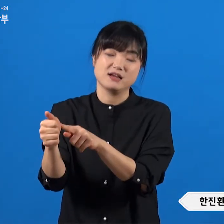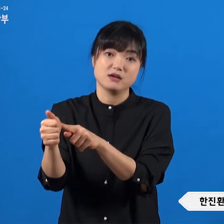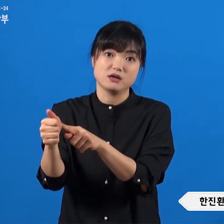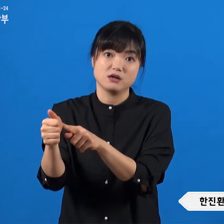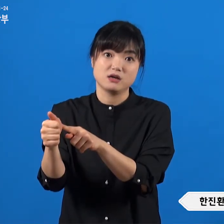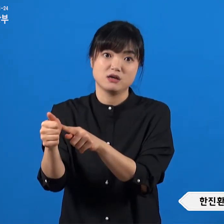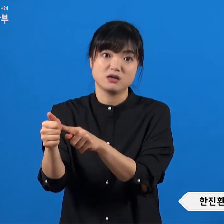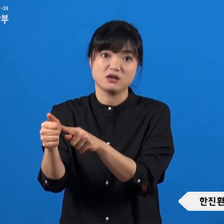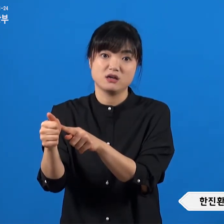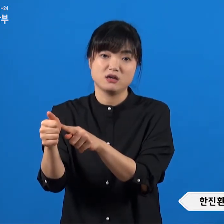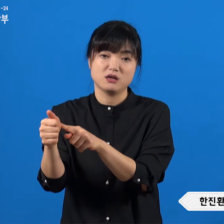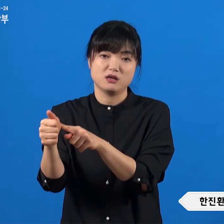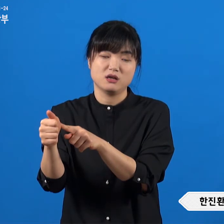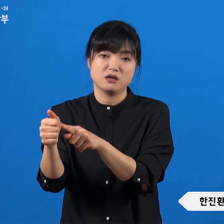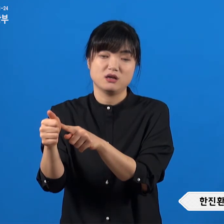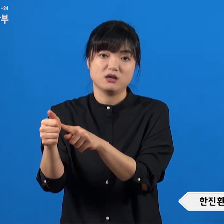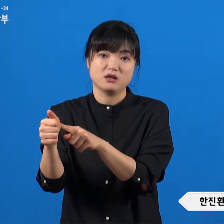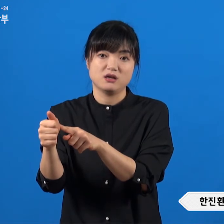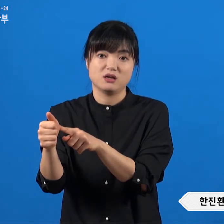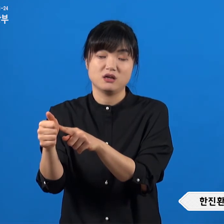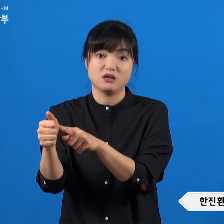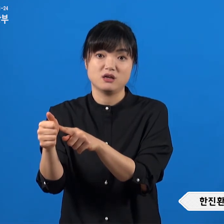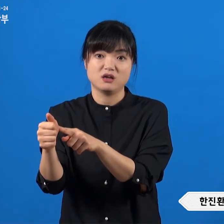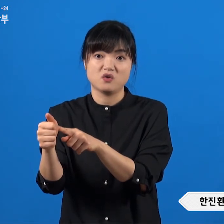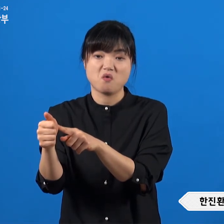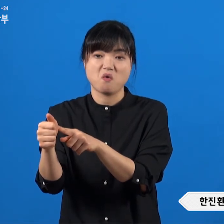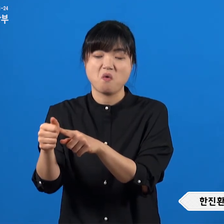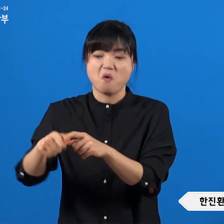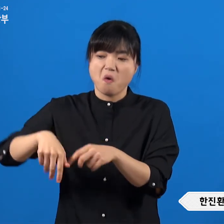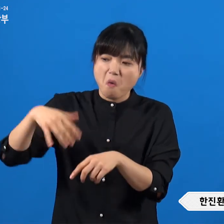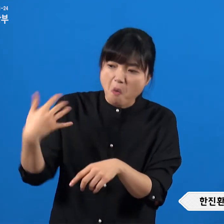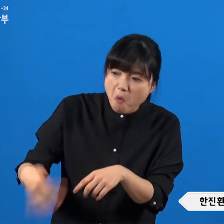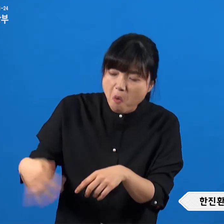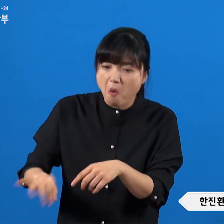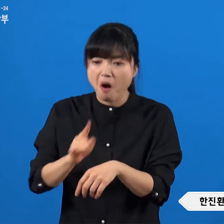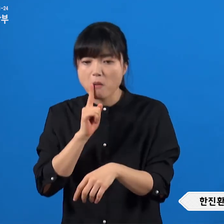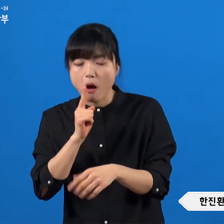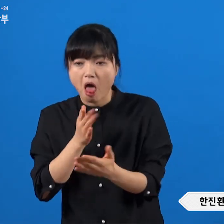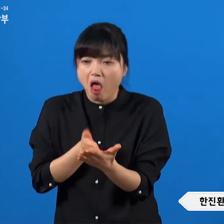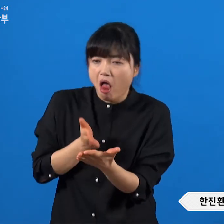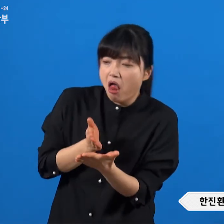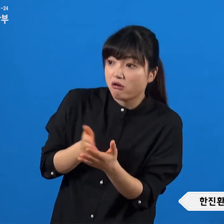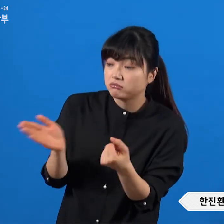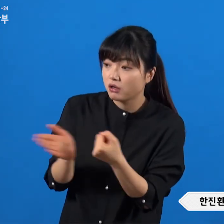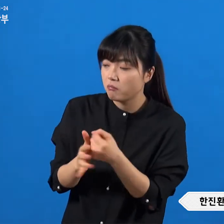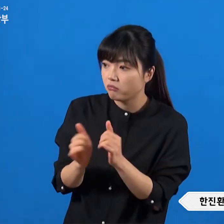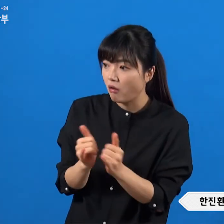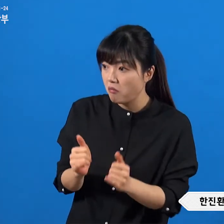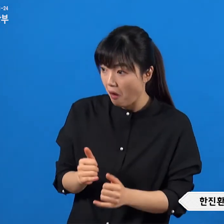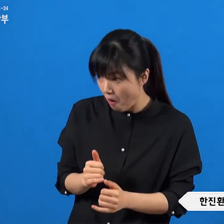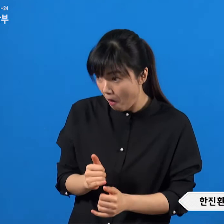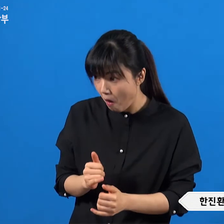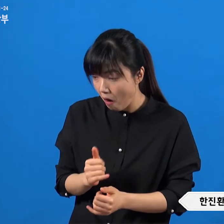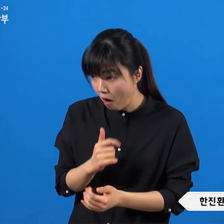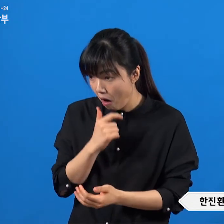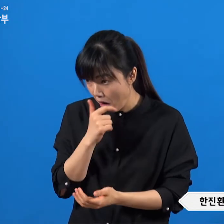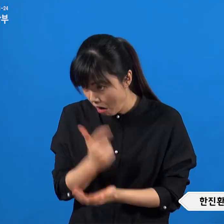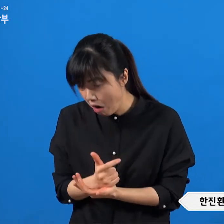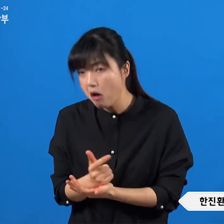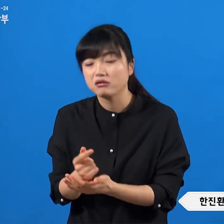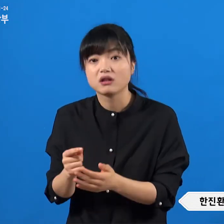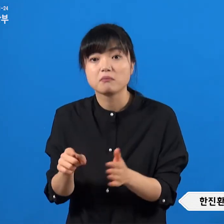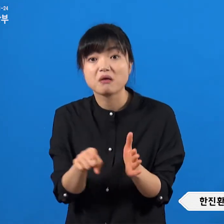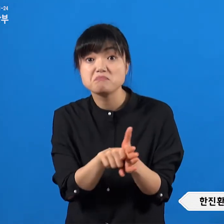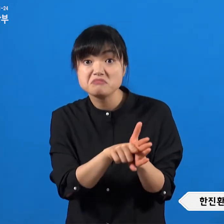그 실존주의 철학이 용기가 있고 멋있는 것 같아서 거기에 매료되어서 그래서 신앙을